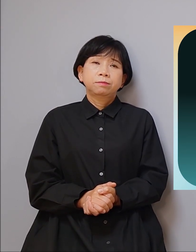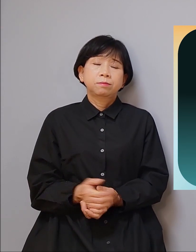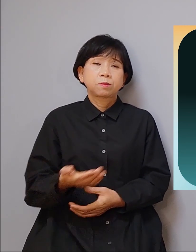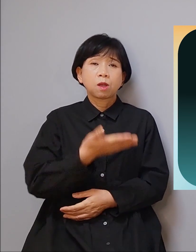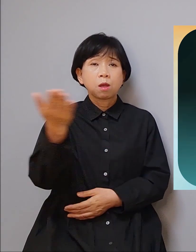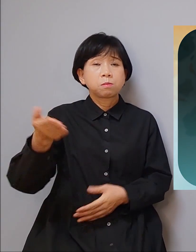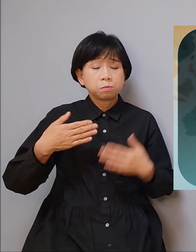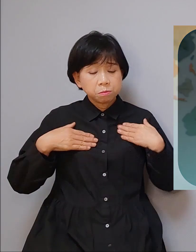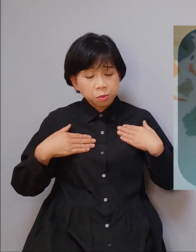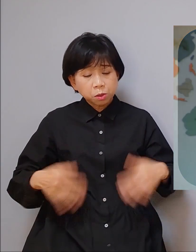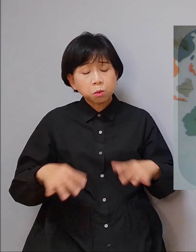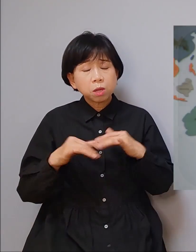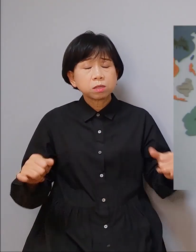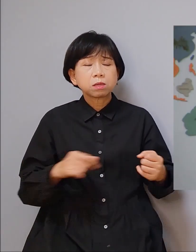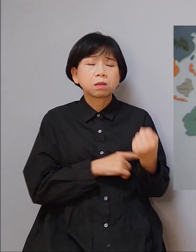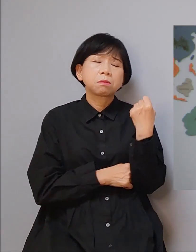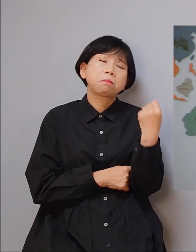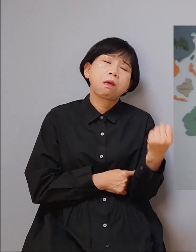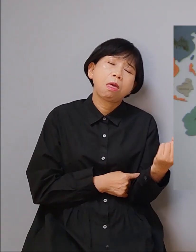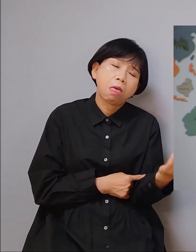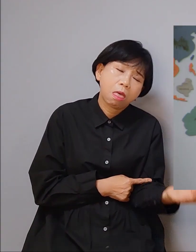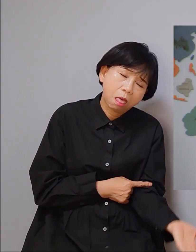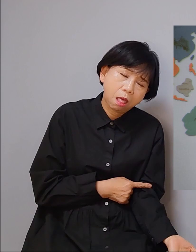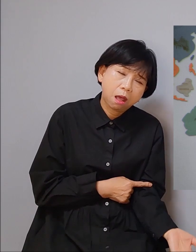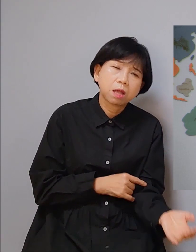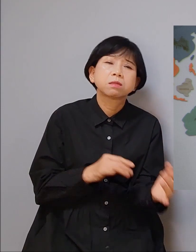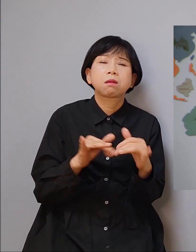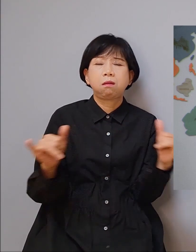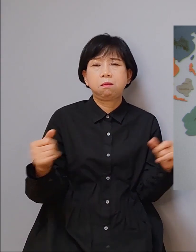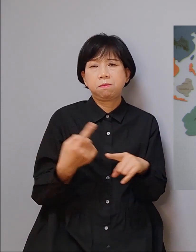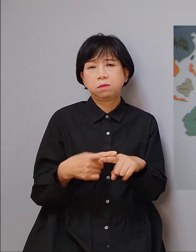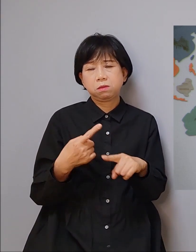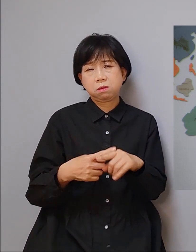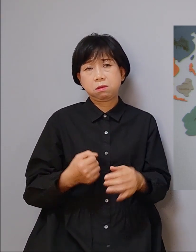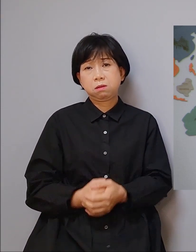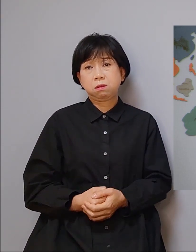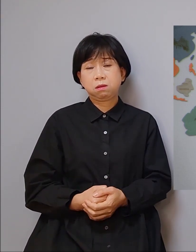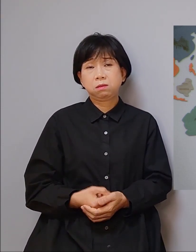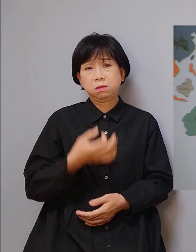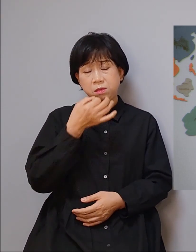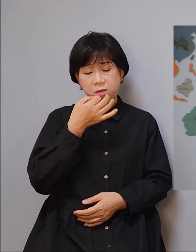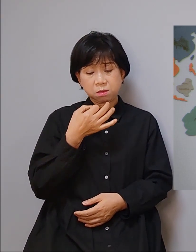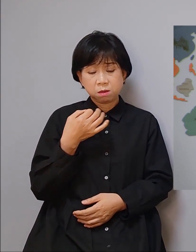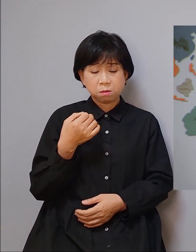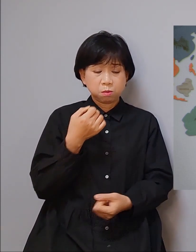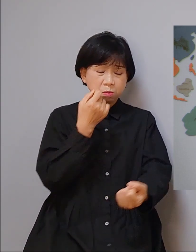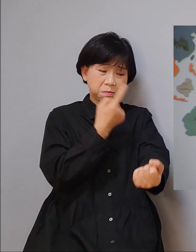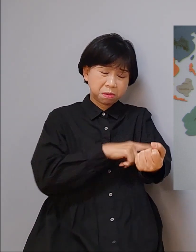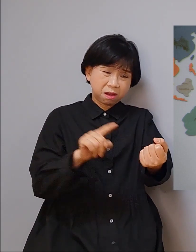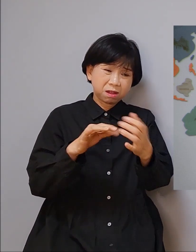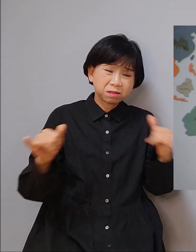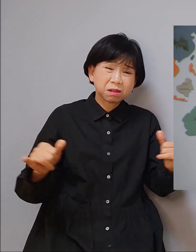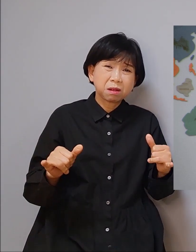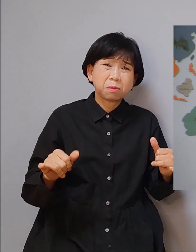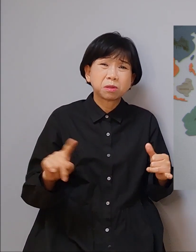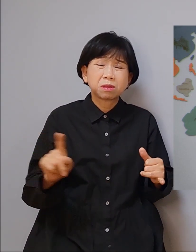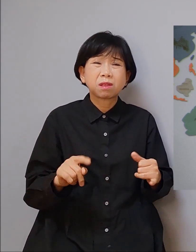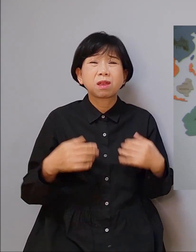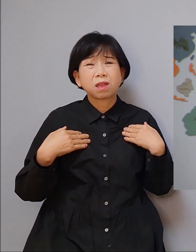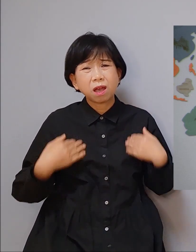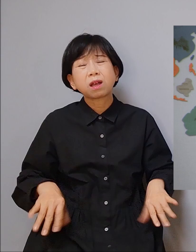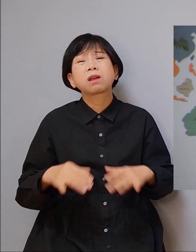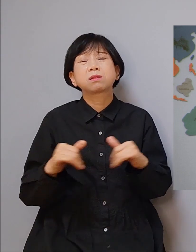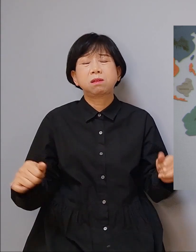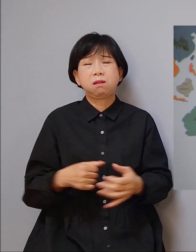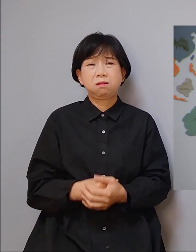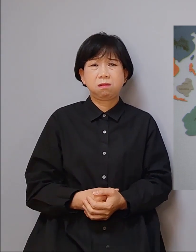여기서 피곤한 자는요 힘이 빠지고 지친 사람을 말합니다. 무능한 자는요 기운을 잃은 약한 사람을 말하는 거예요. 그럼 피곤한 자와